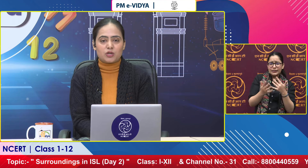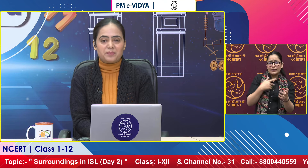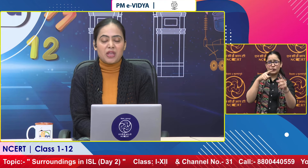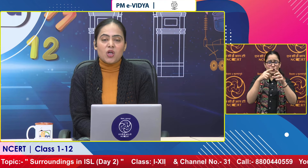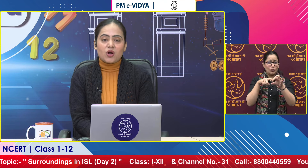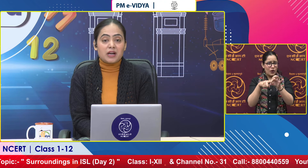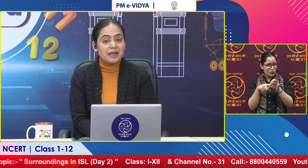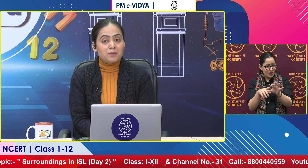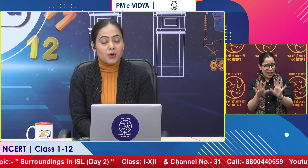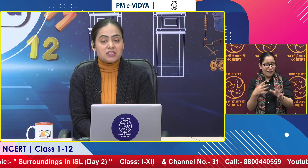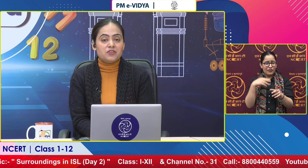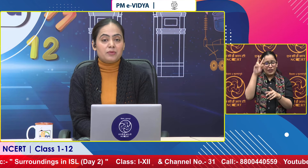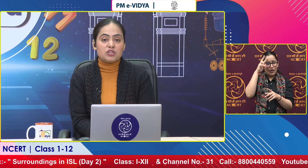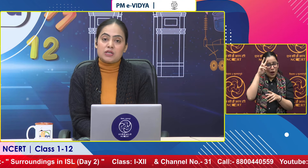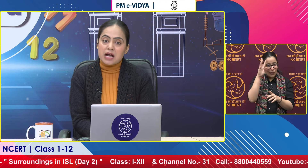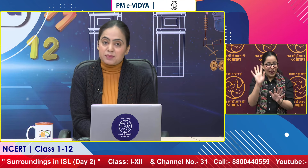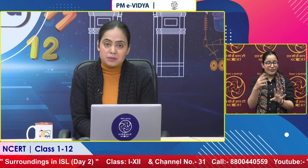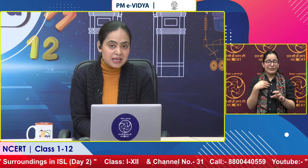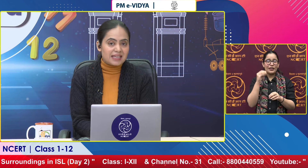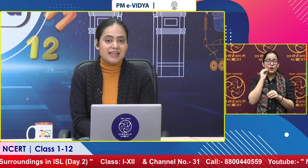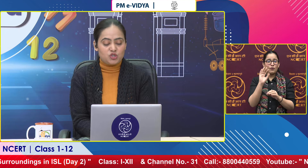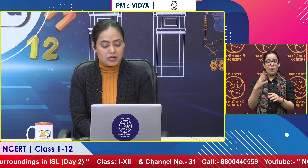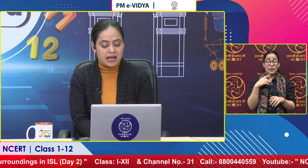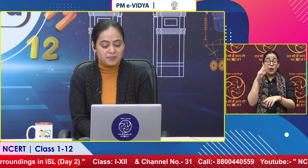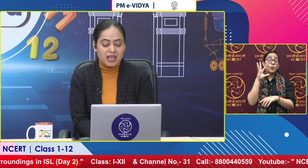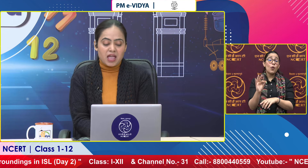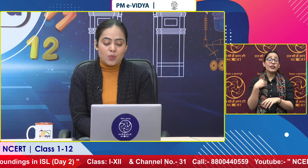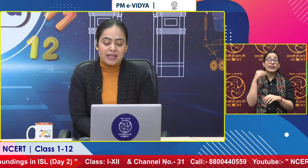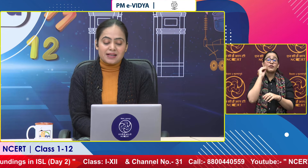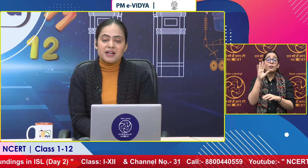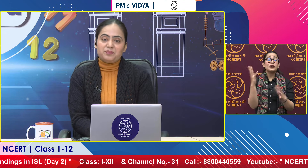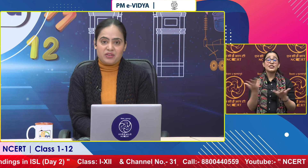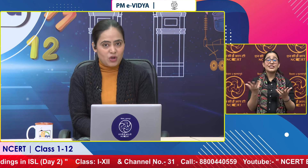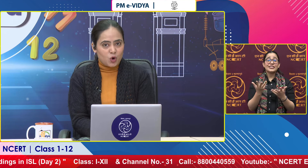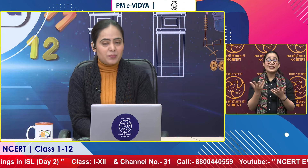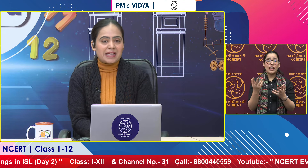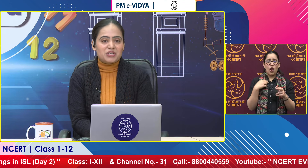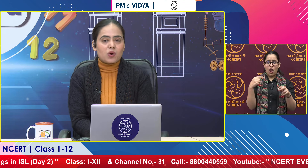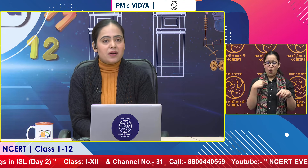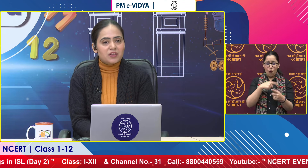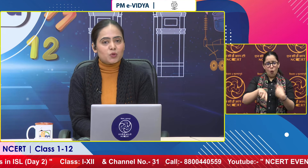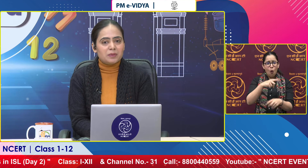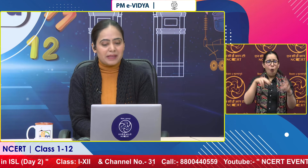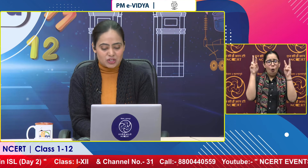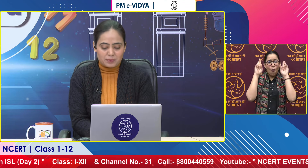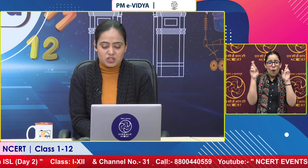पहुंचाएं। और अब एक इम्पॉर्टेंट इन्फॉर्मेशन आप सभी के लिए। जी हाँ, well, we hope that you are enjoying Pariksha Pe